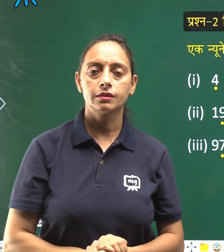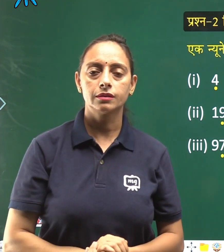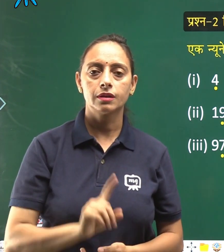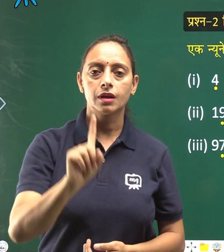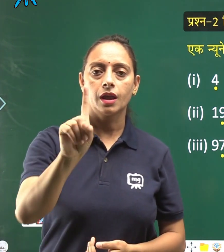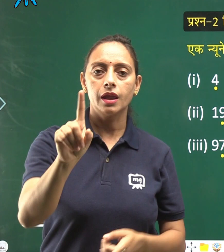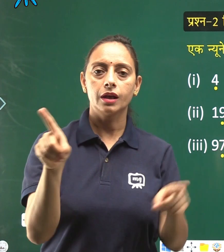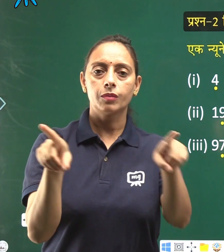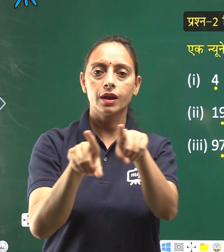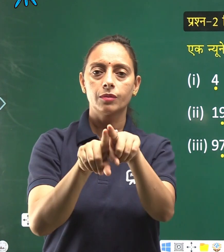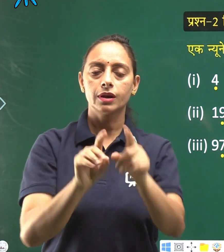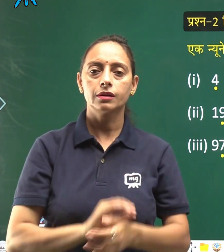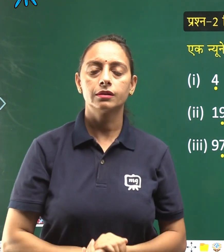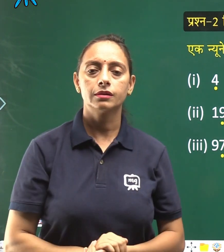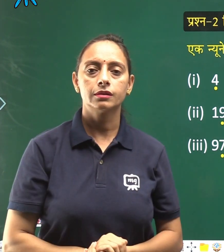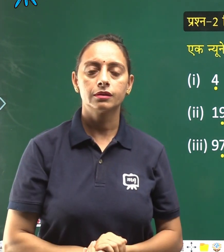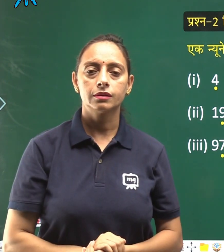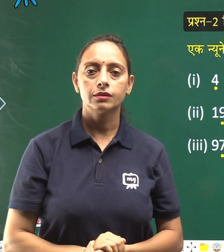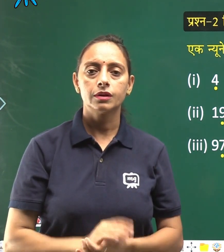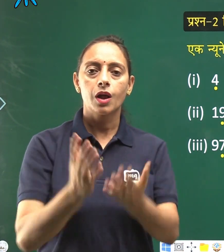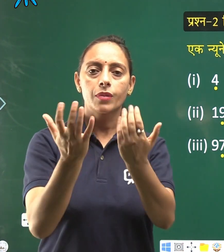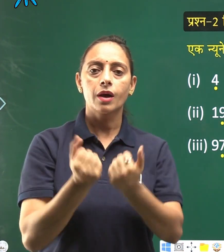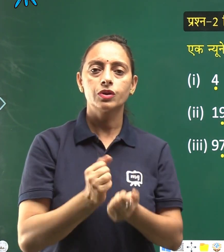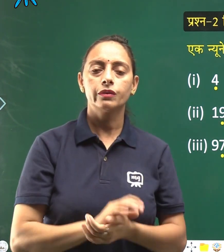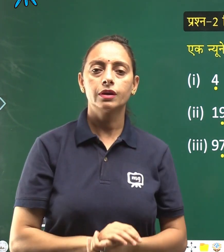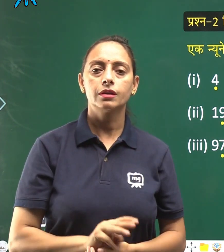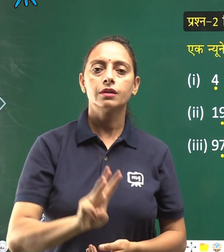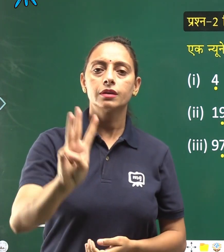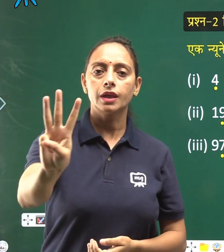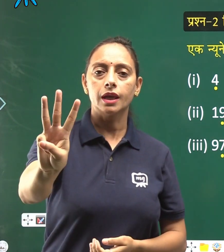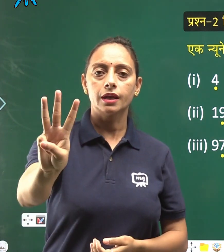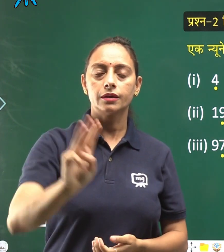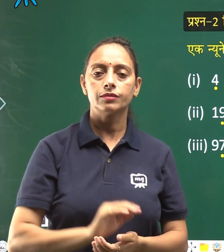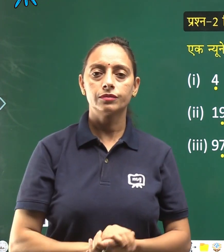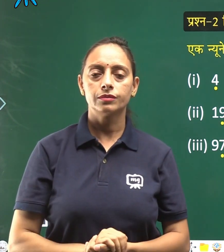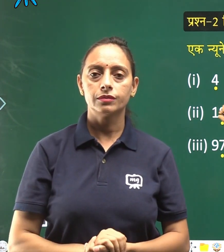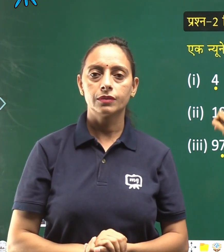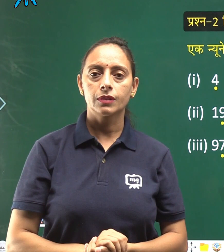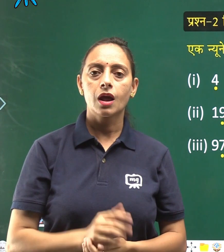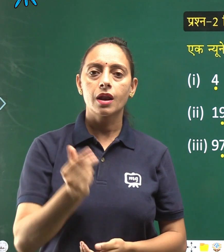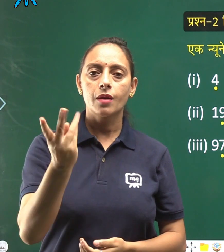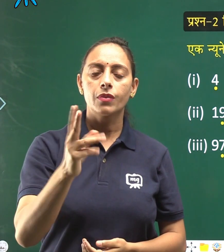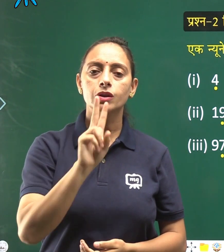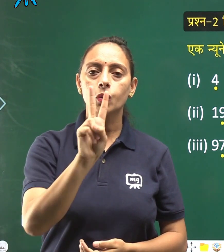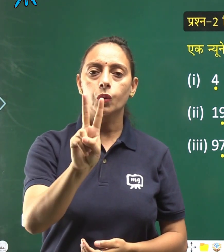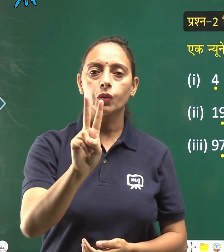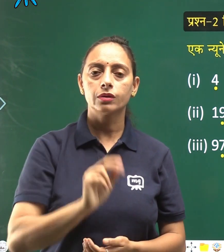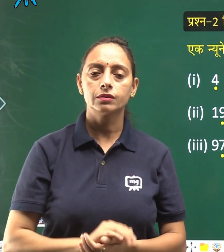- 1 बराबर प्राप्त हुए 3। नंबर 2,